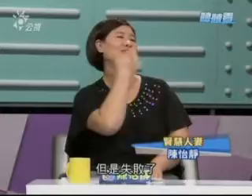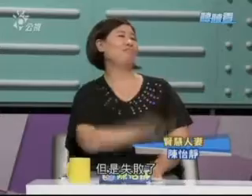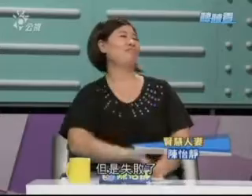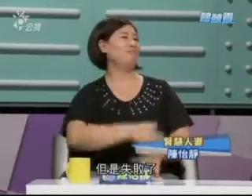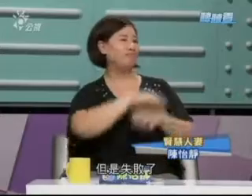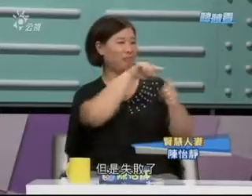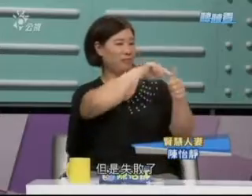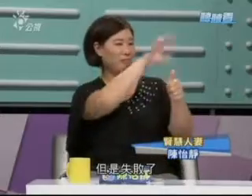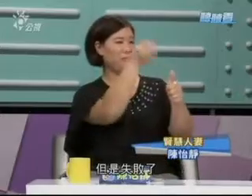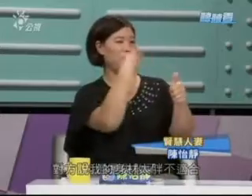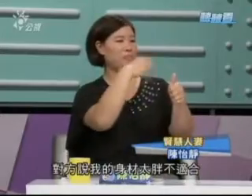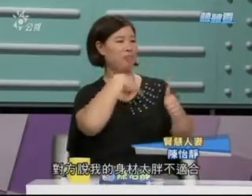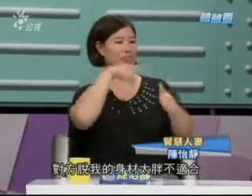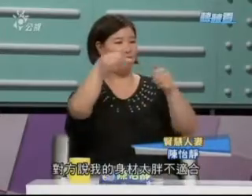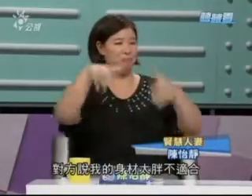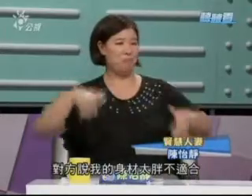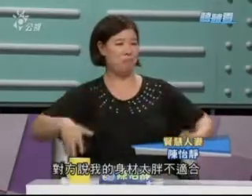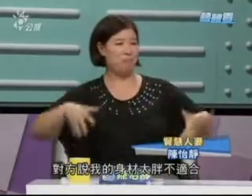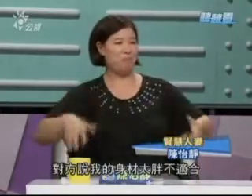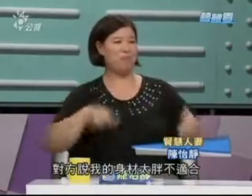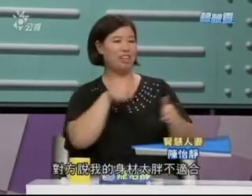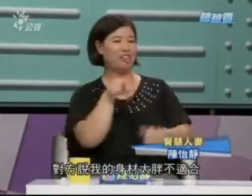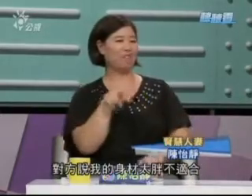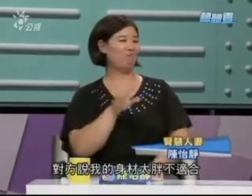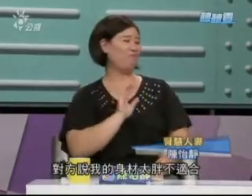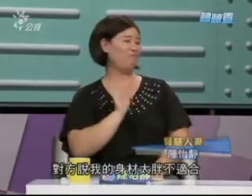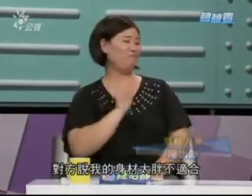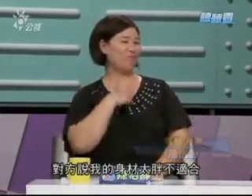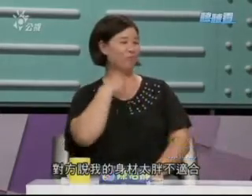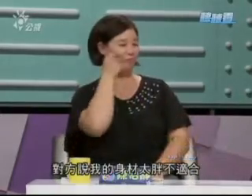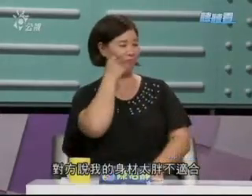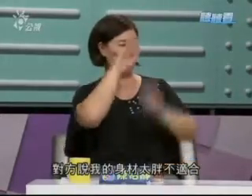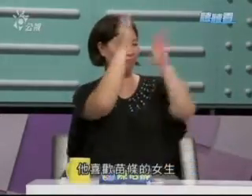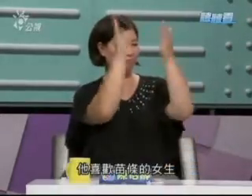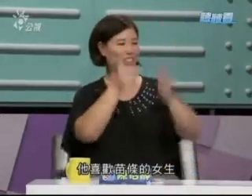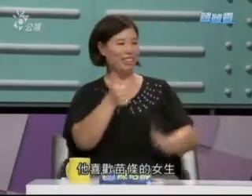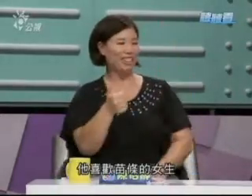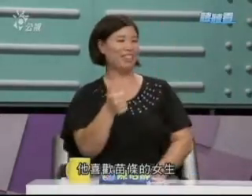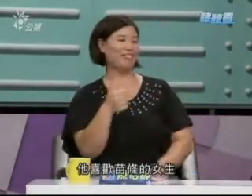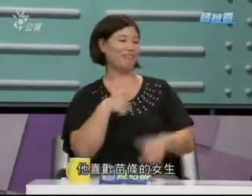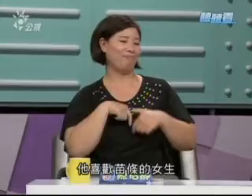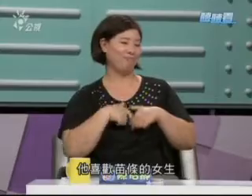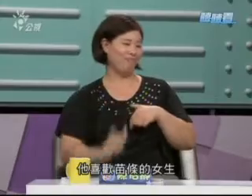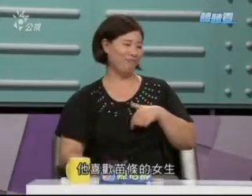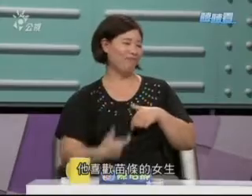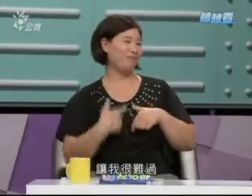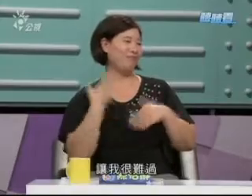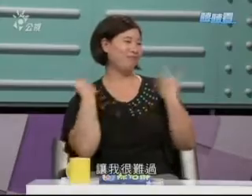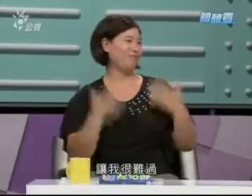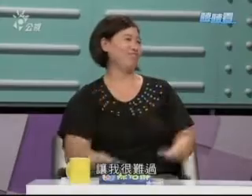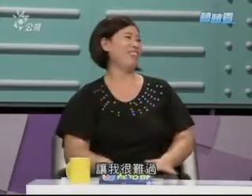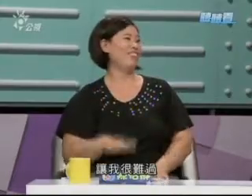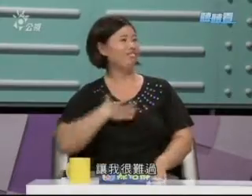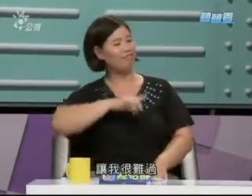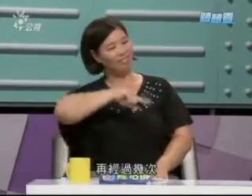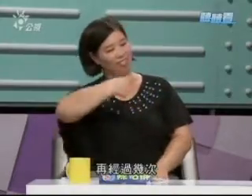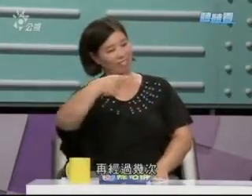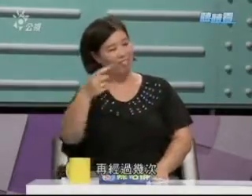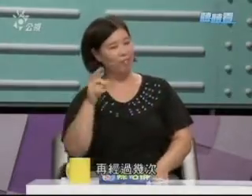是失败了，对方说我的身材太胖不适合，他喜欢苗条的女生，让我很难过。才经过几